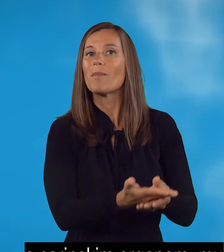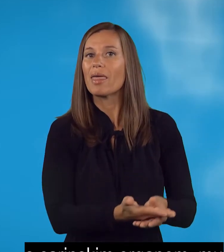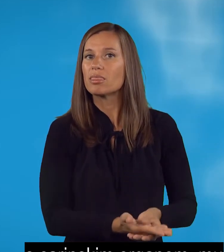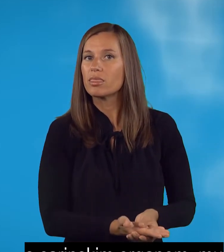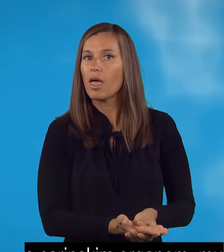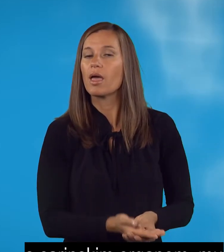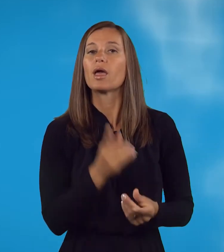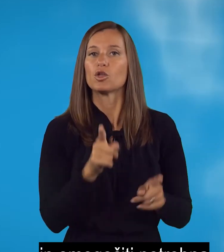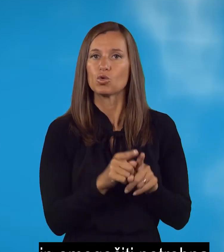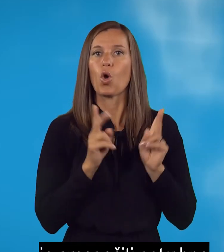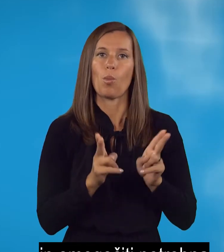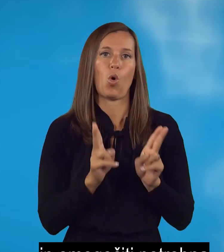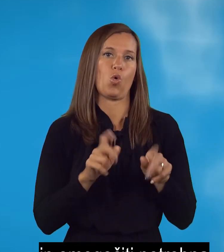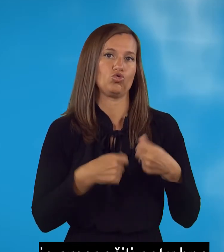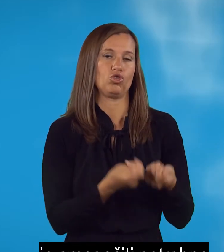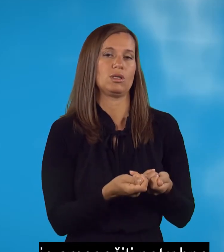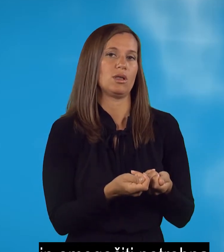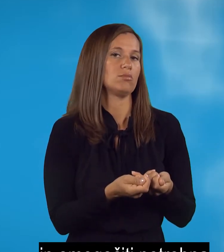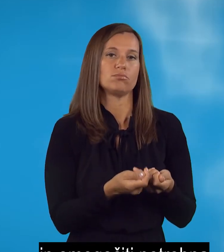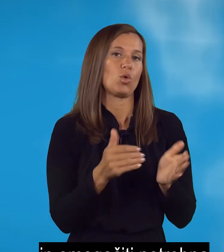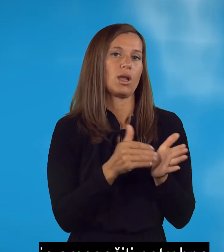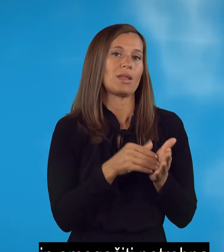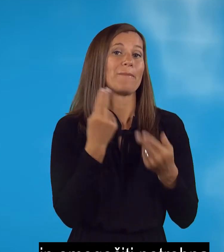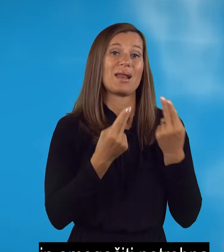dokumente in omogočiti potrebna preverjanja.